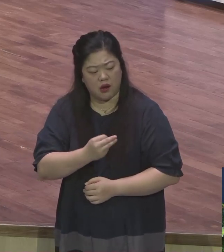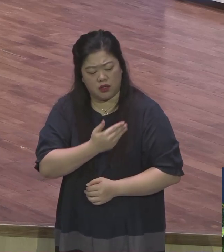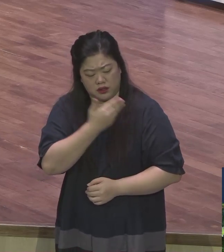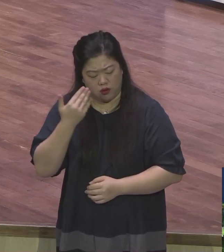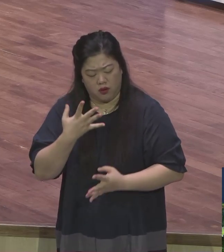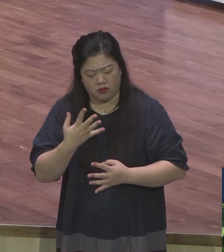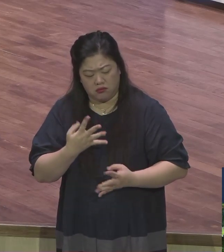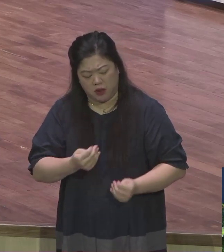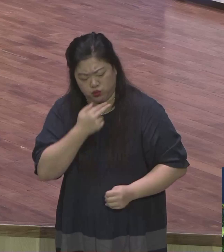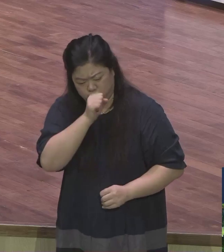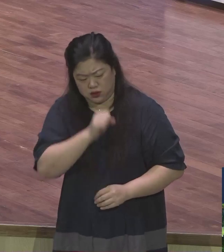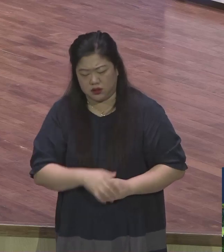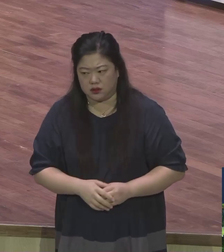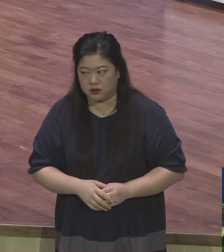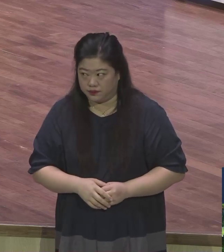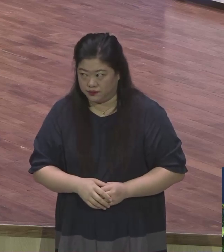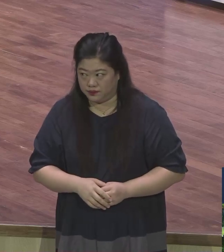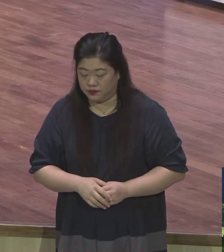신청을 다 해.